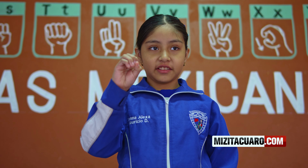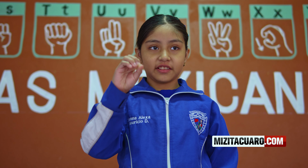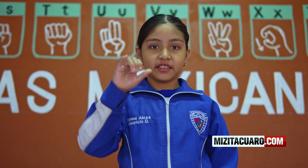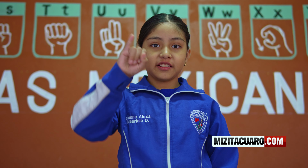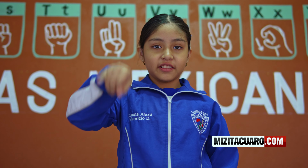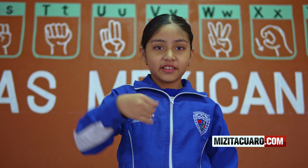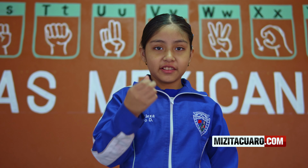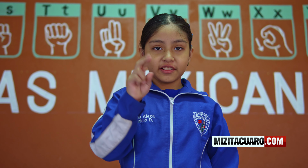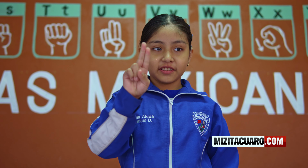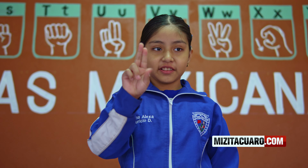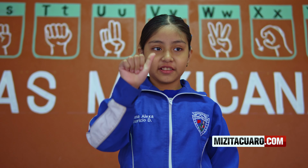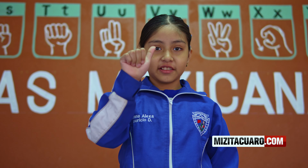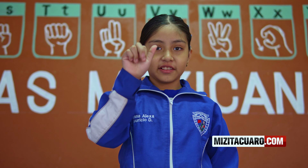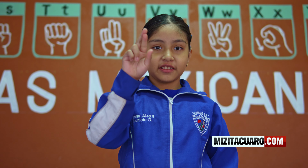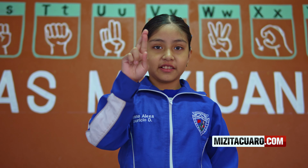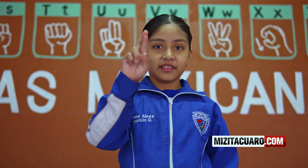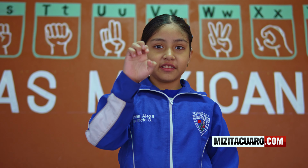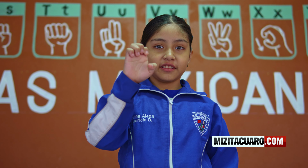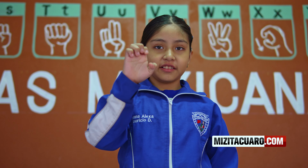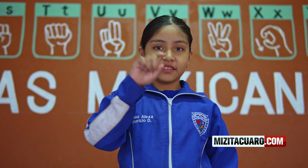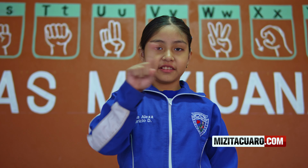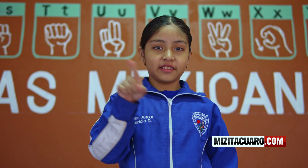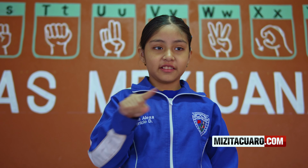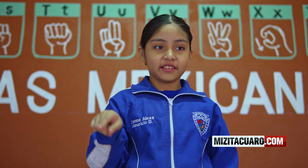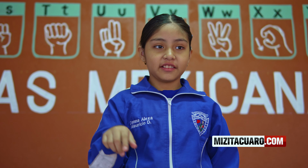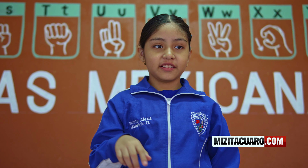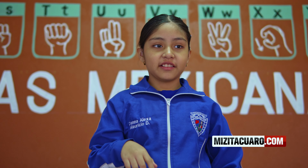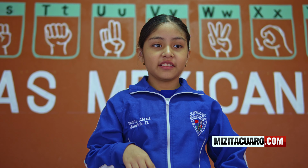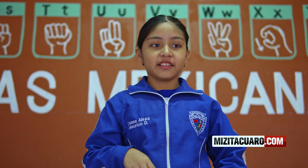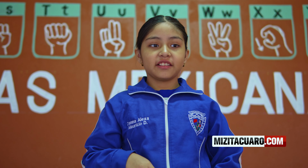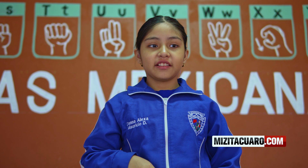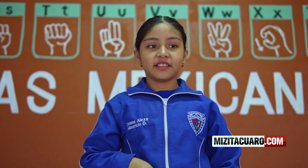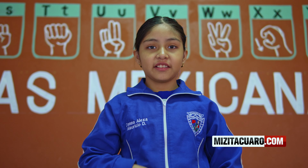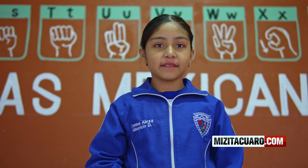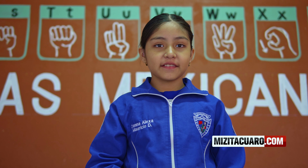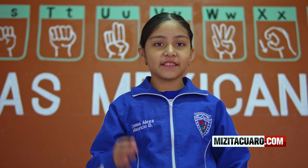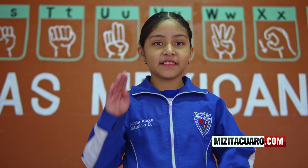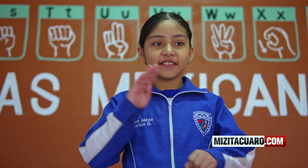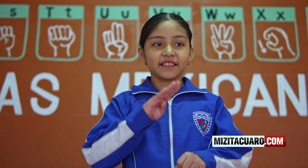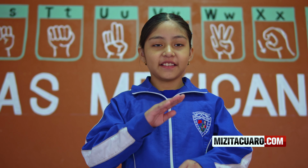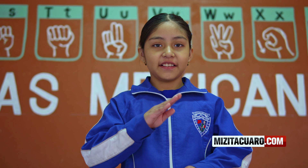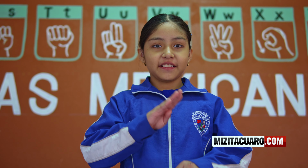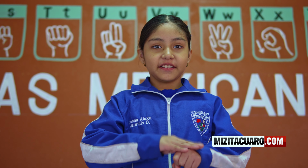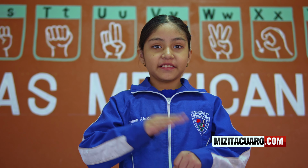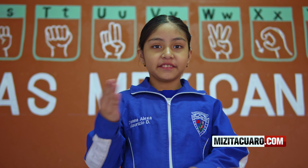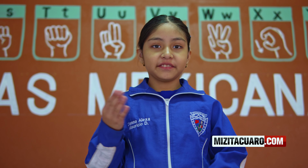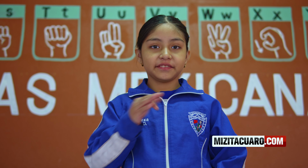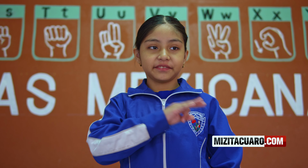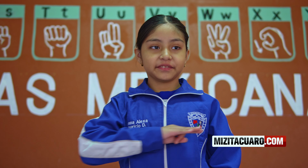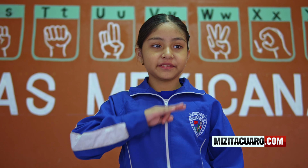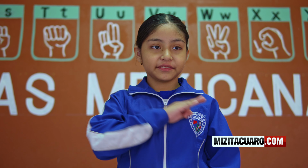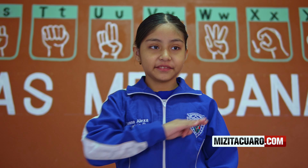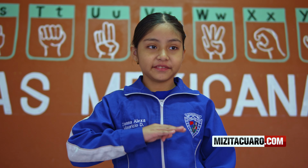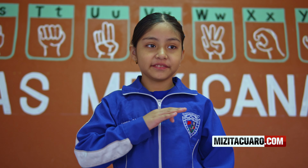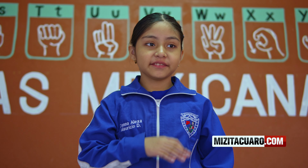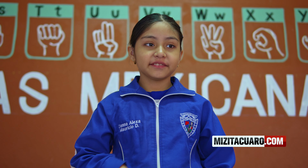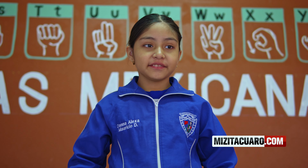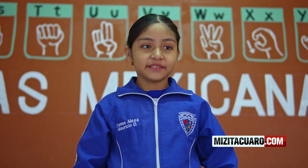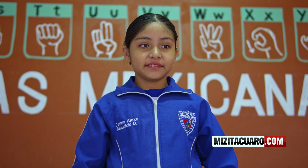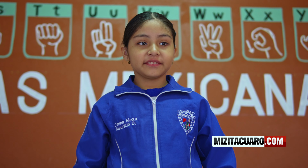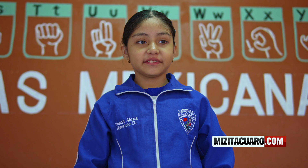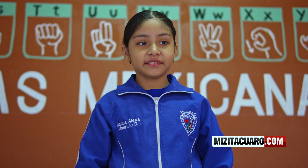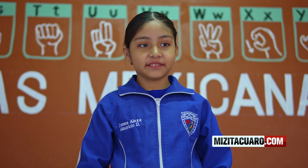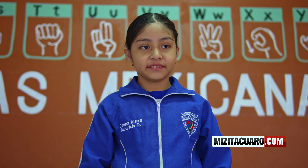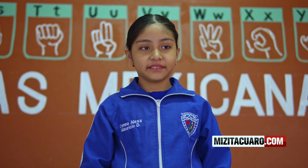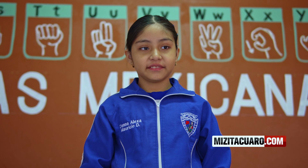Benito Juárez, la escuela primaria. Me siento muy,